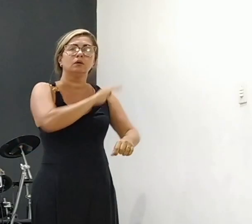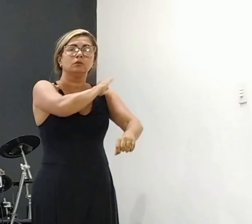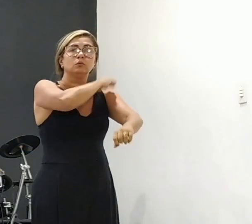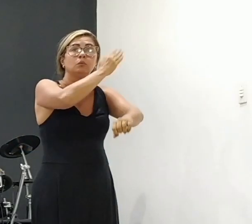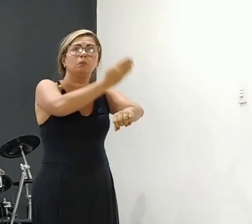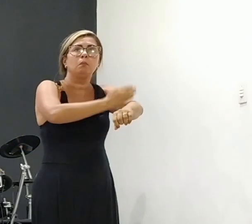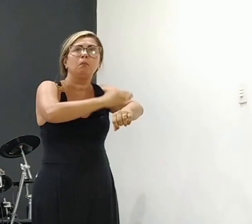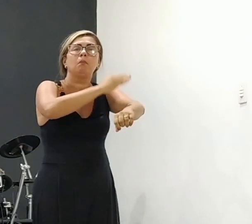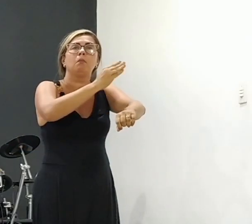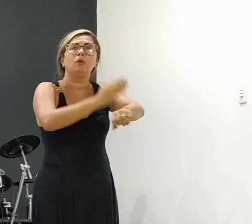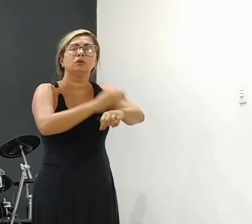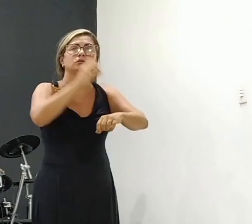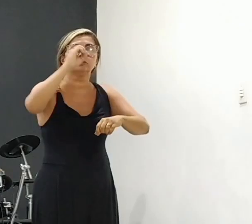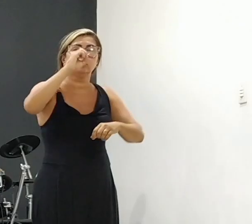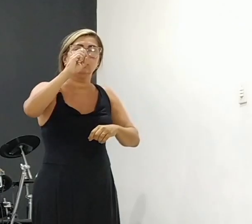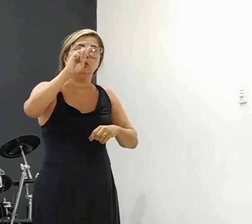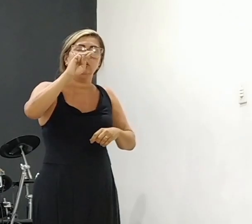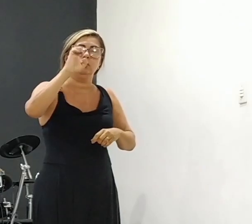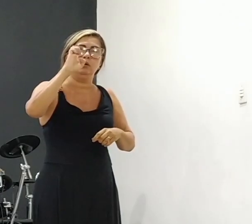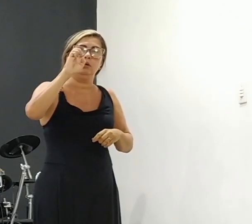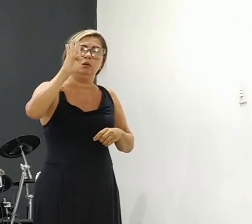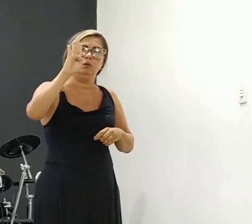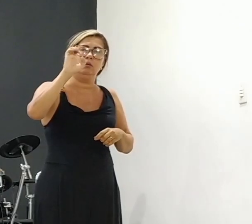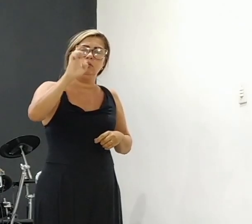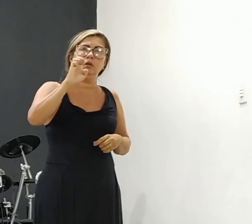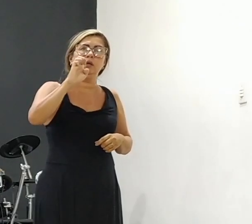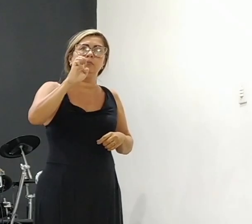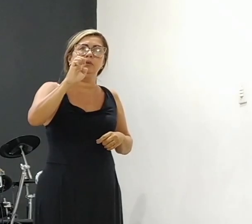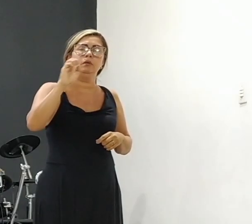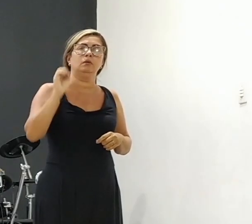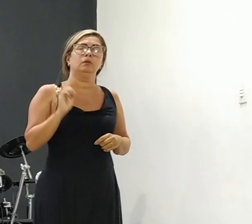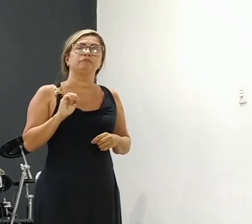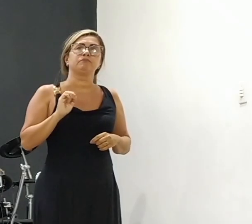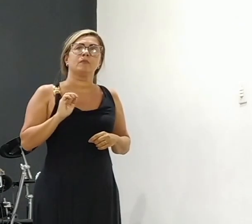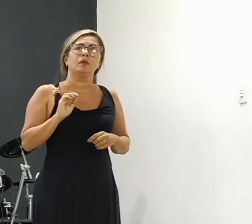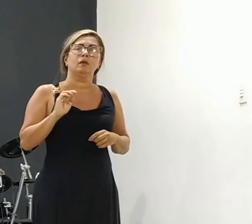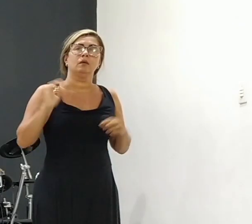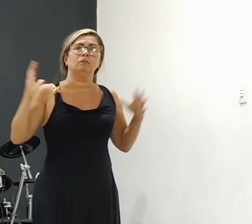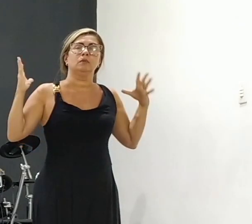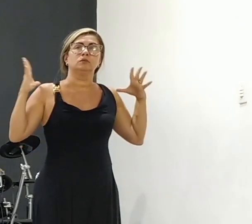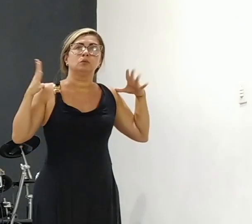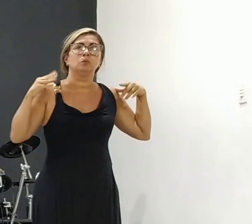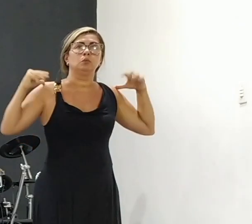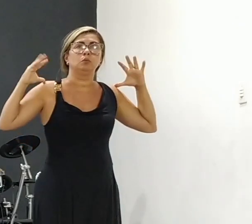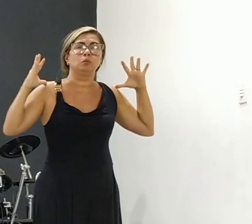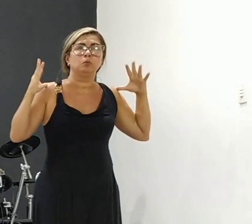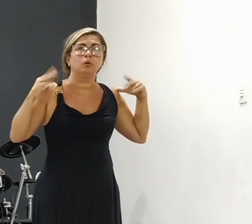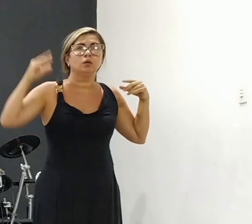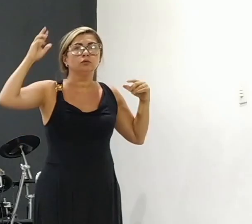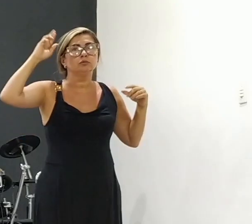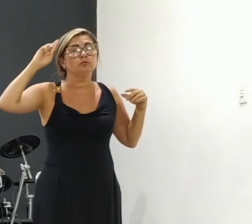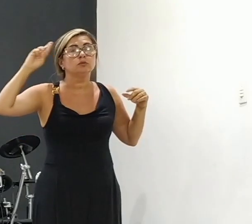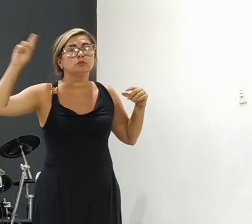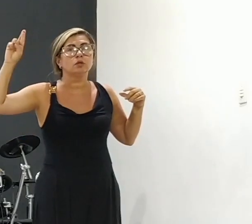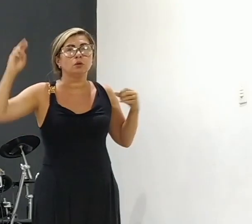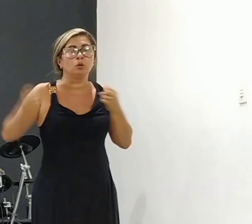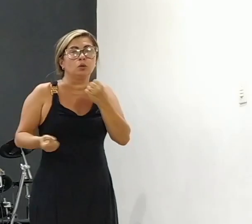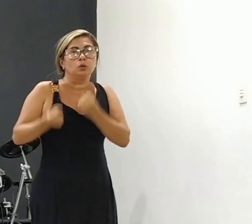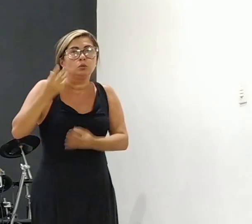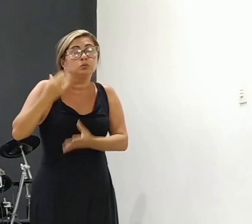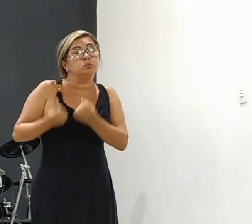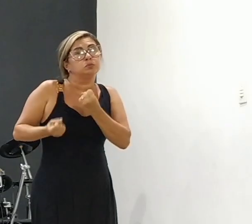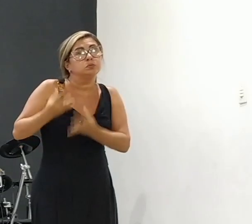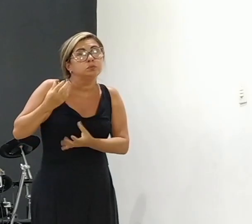Horebe. E apareceu-lhe o anjo do Senhor em uma chama de fogo, do meio de uma